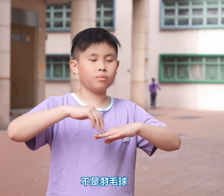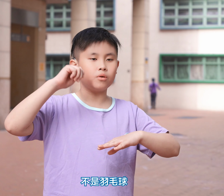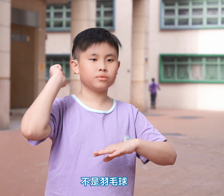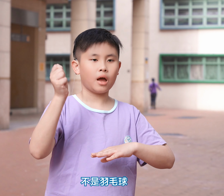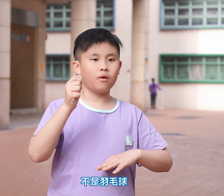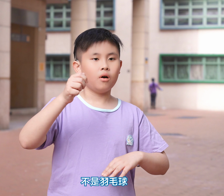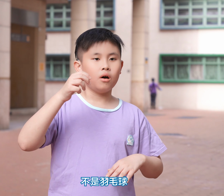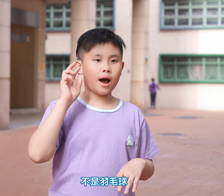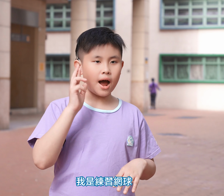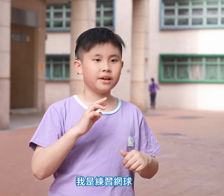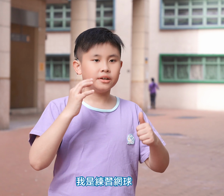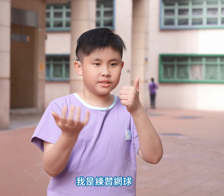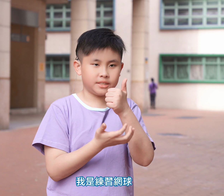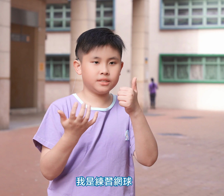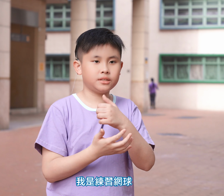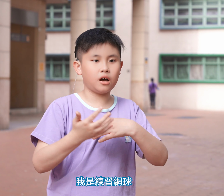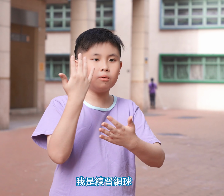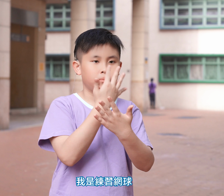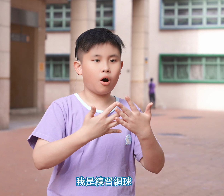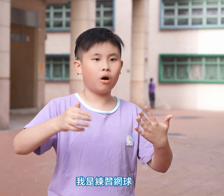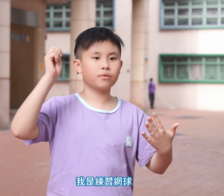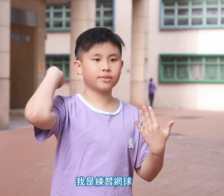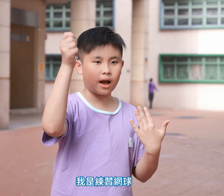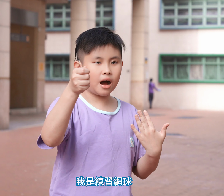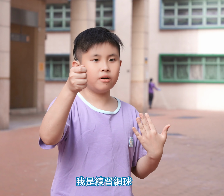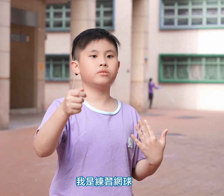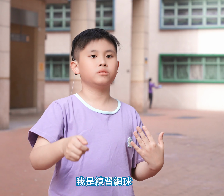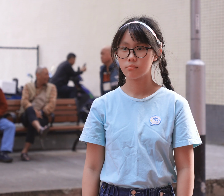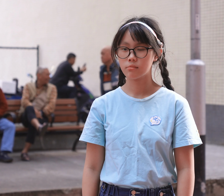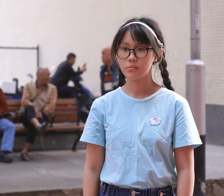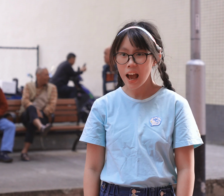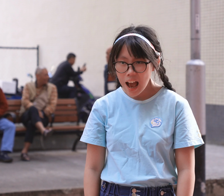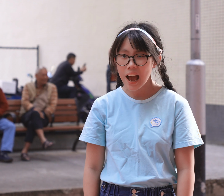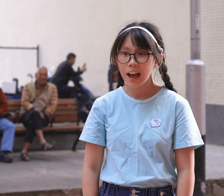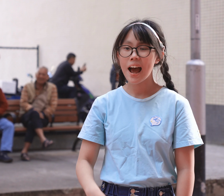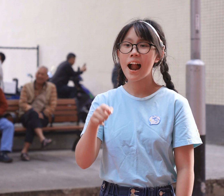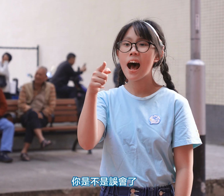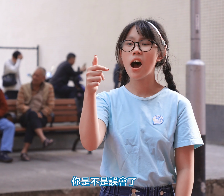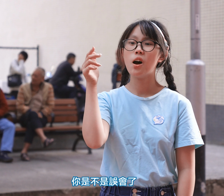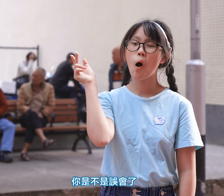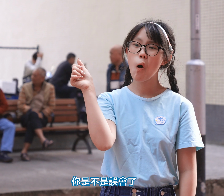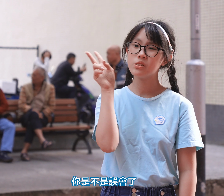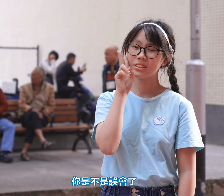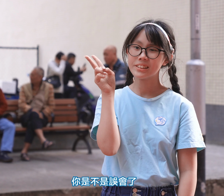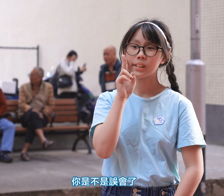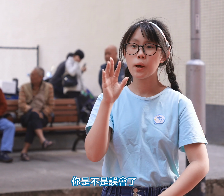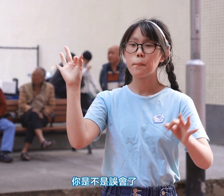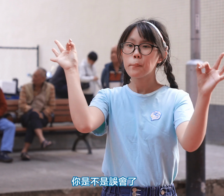球拍啊，我係練習緊網球啊。 你係唔係誤會咗